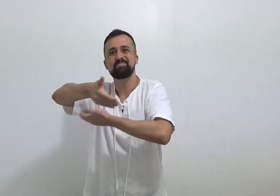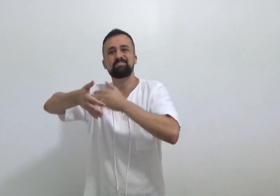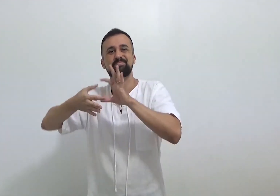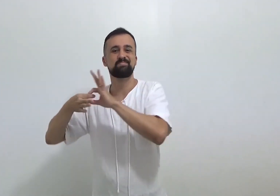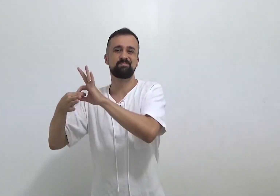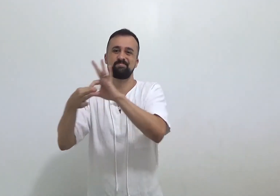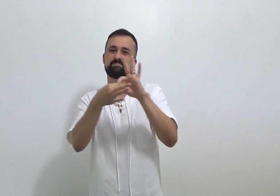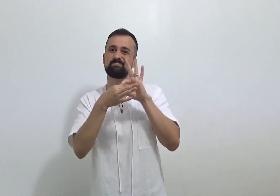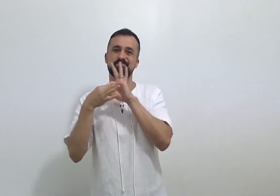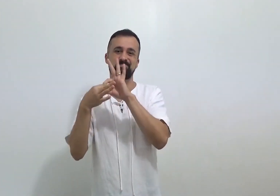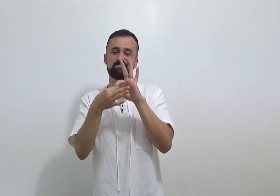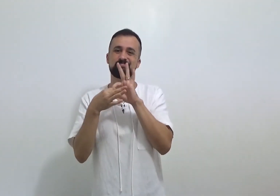interculturalidade.